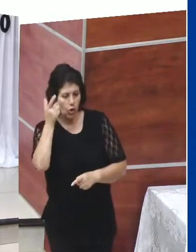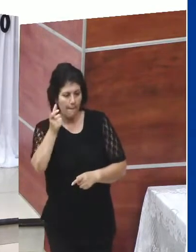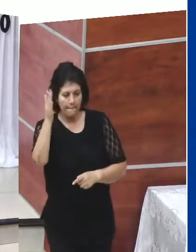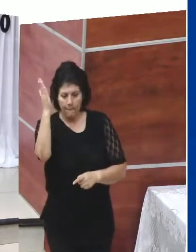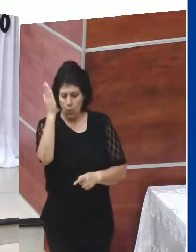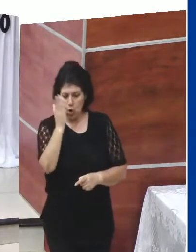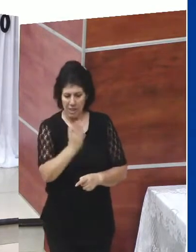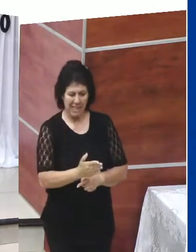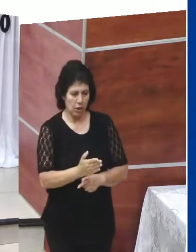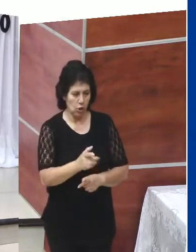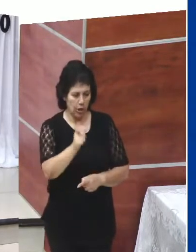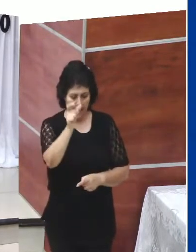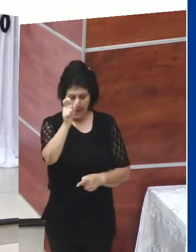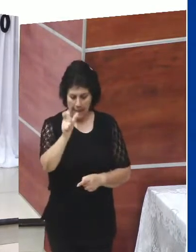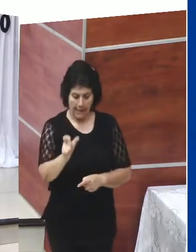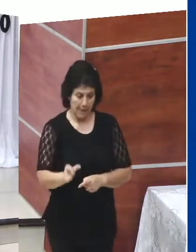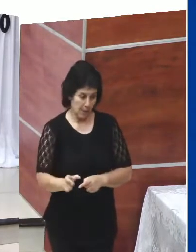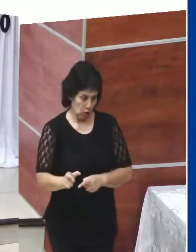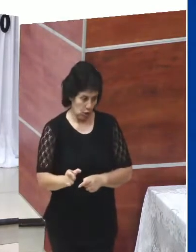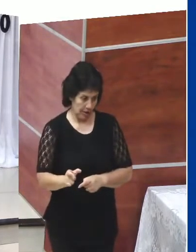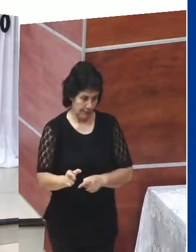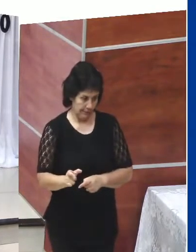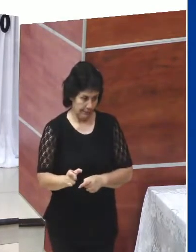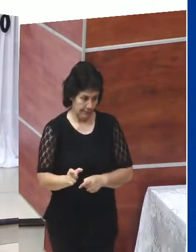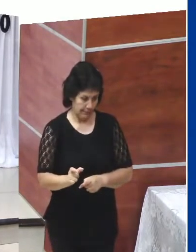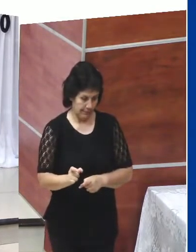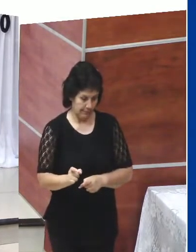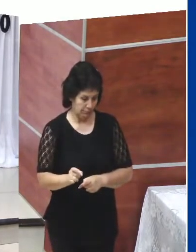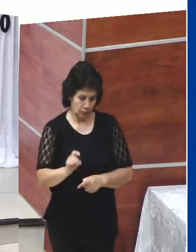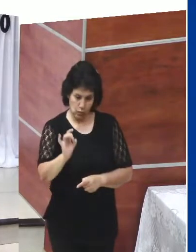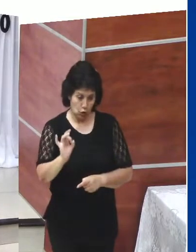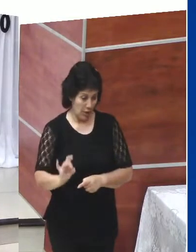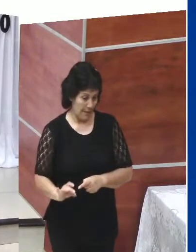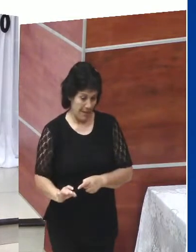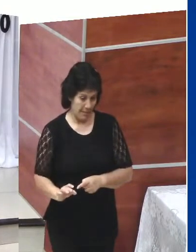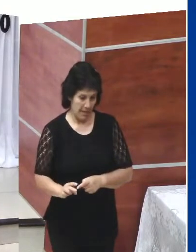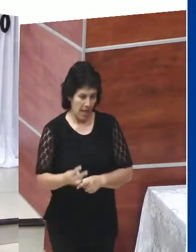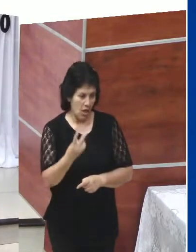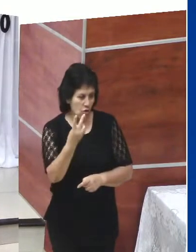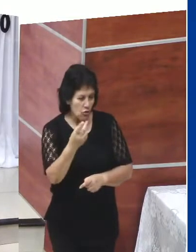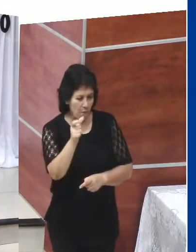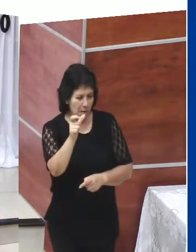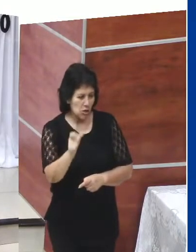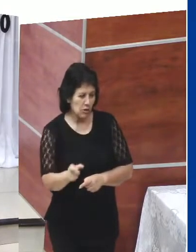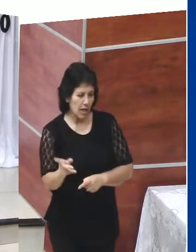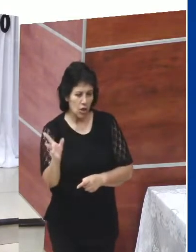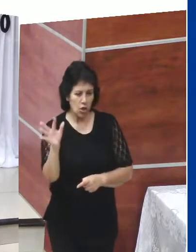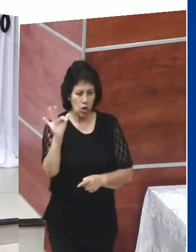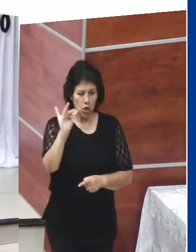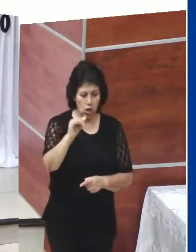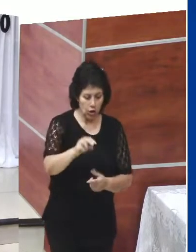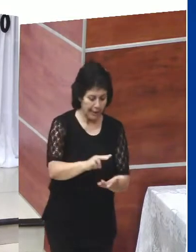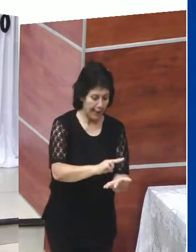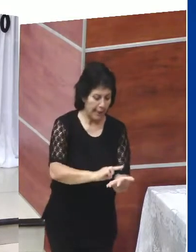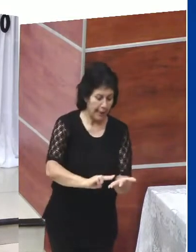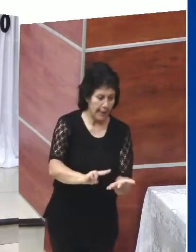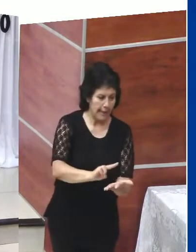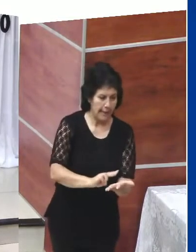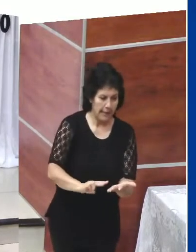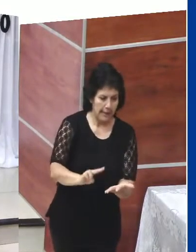casi 2 personas de 10, ¿no es cierto? No llegan a ser 2 de 10, leen la Biblia todos los días, los recién